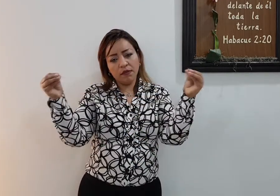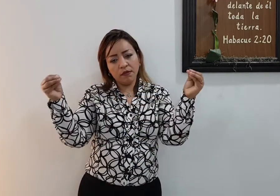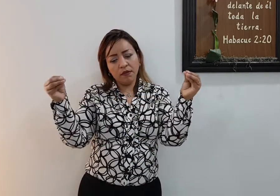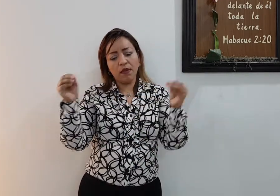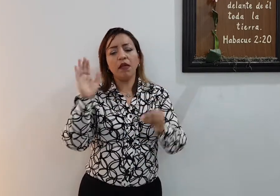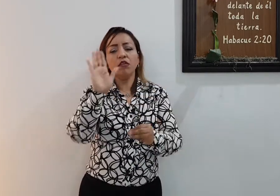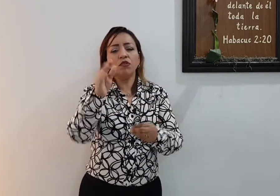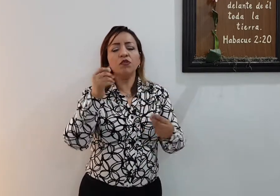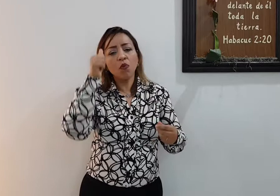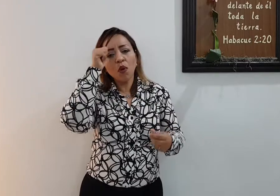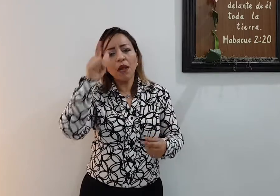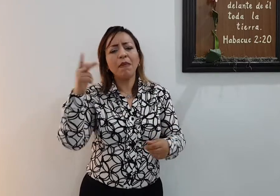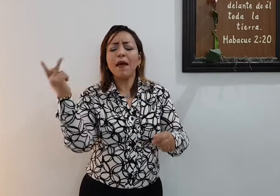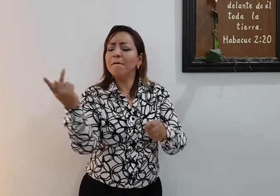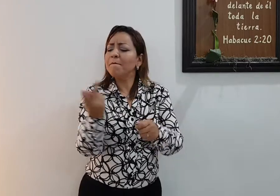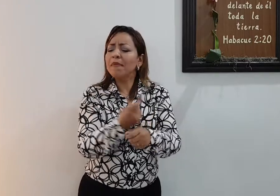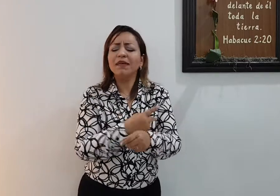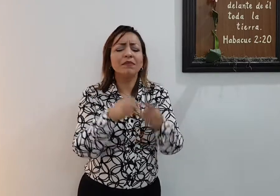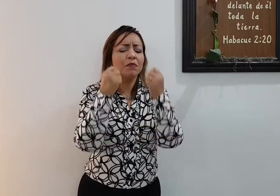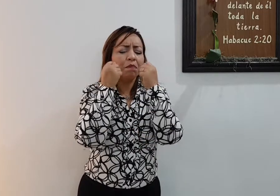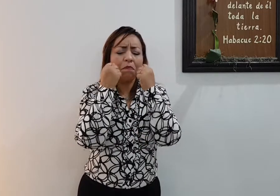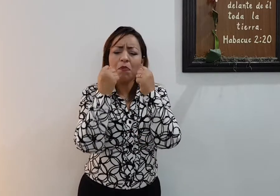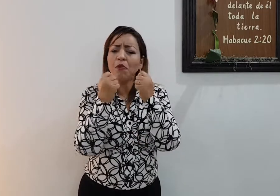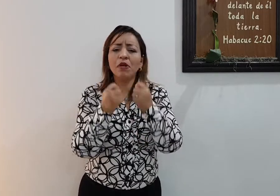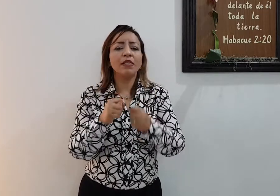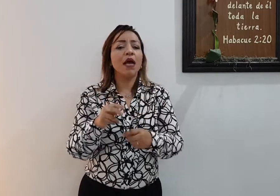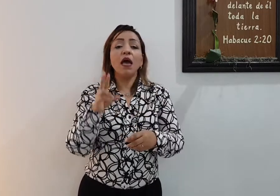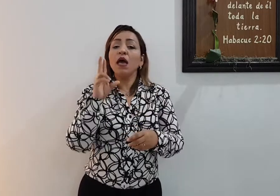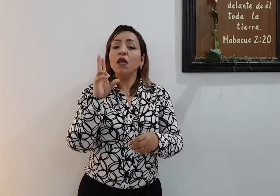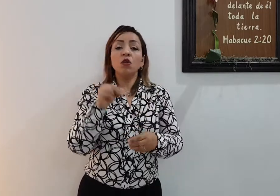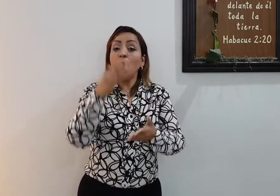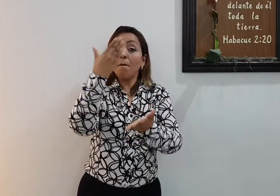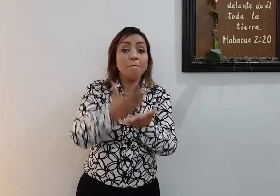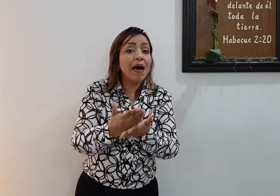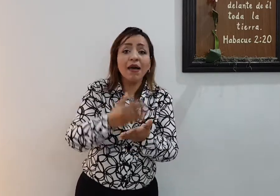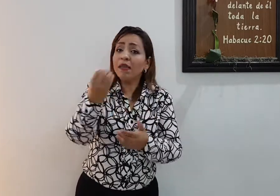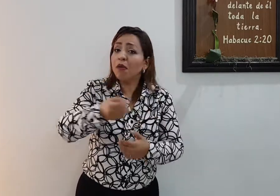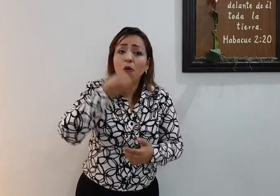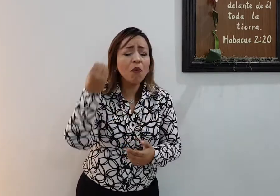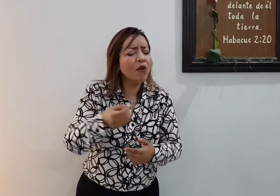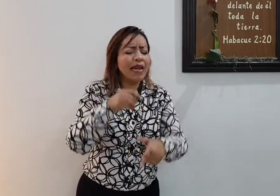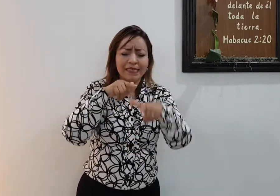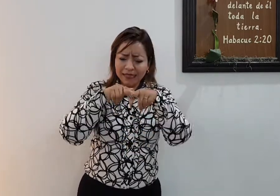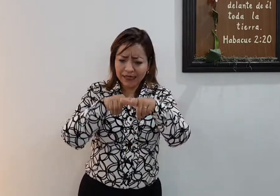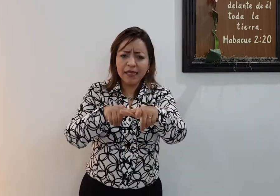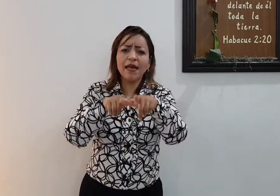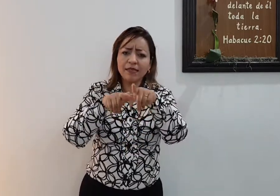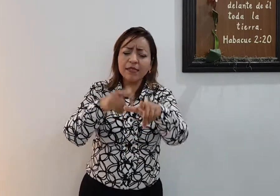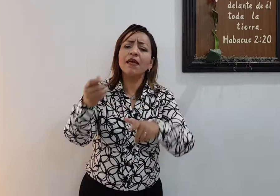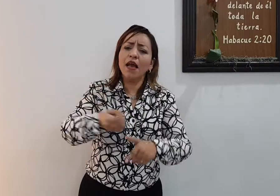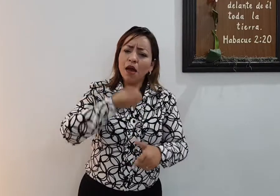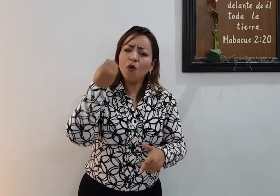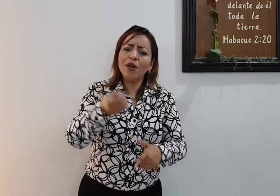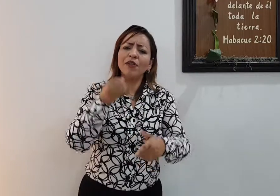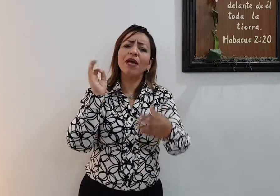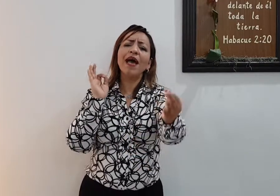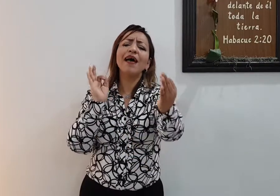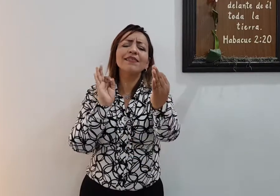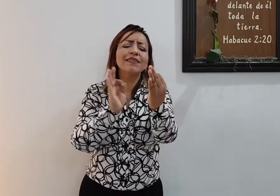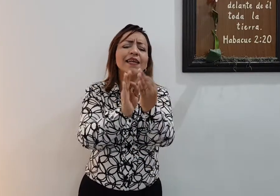vida, hermano, no deje de orar. Dios le está esperando. Acérquese al trono de la gracia y busque al Señor